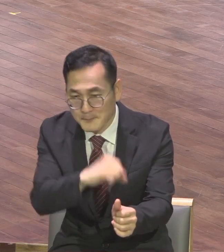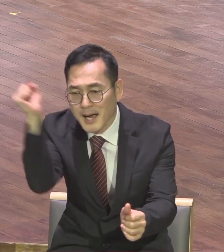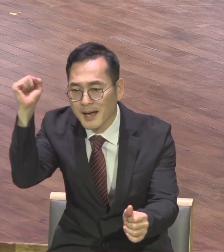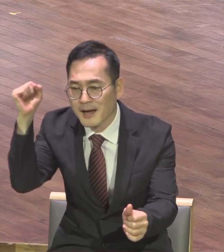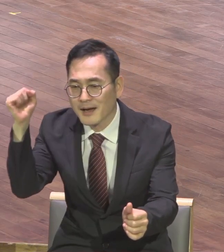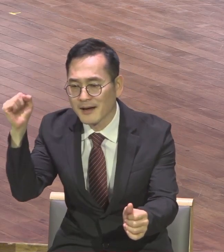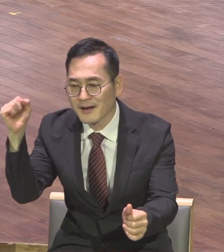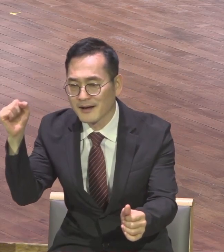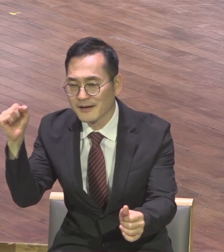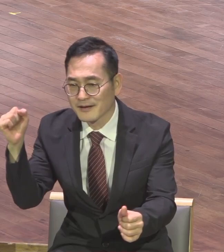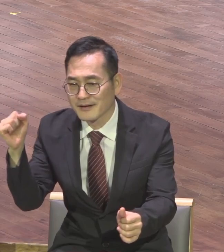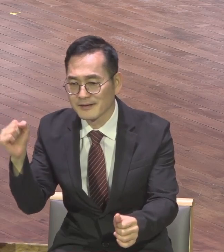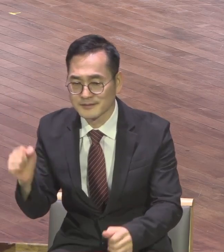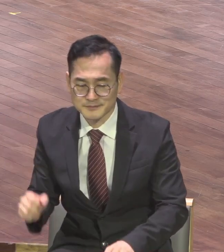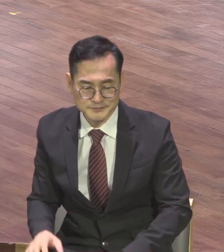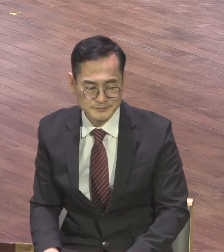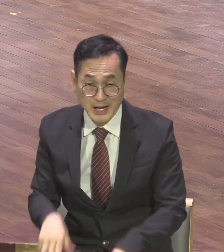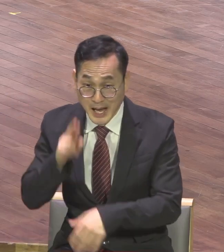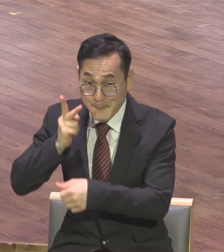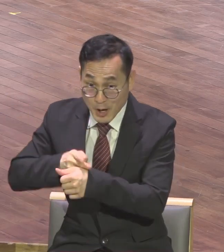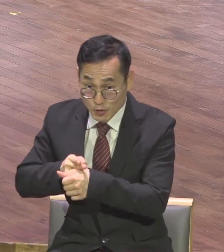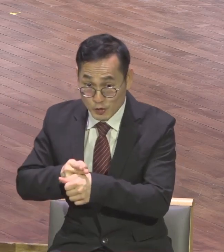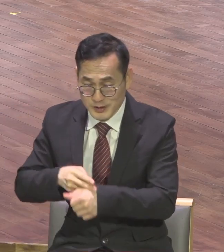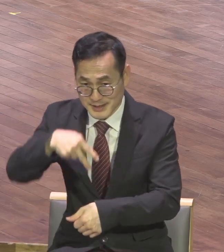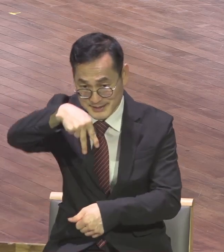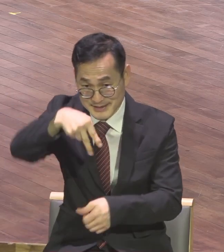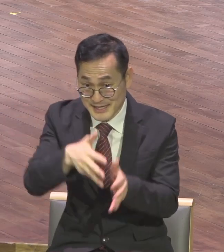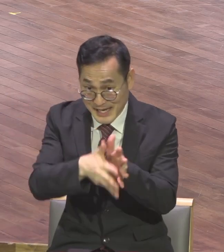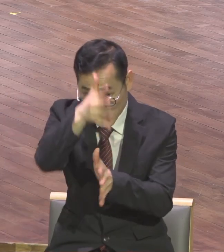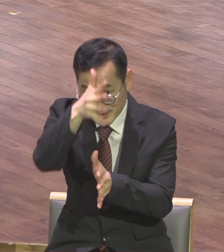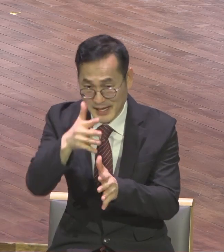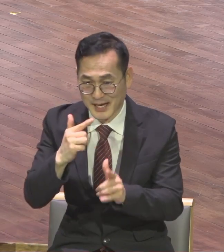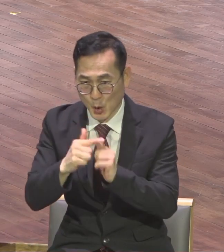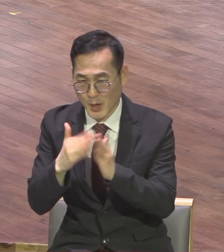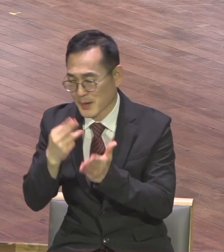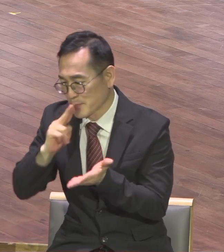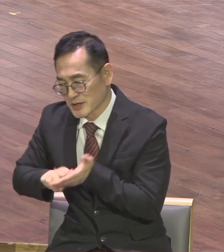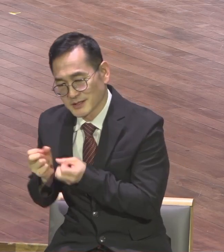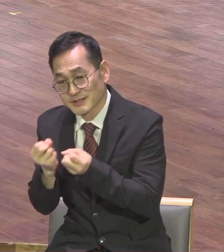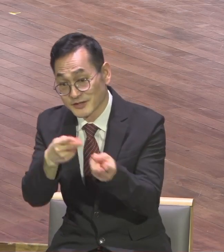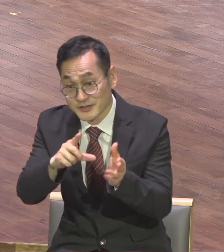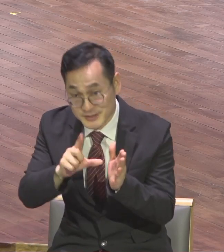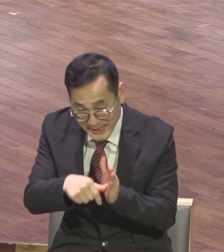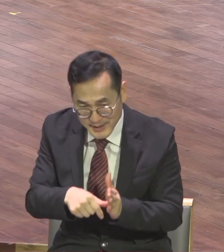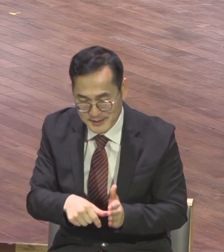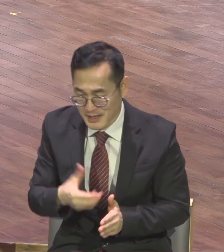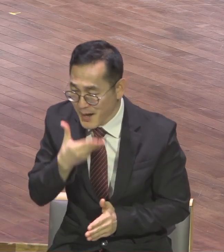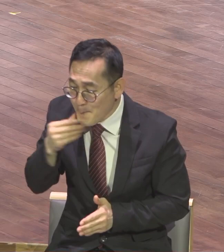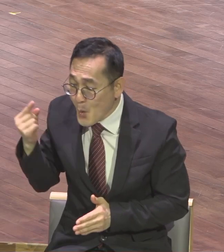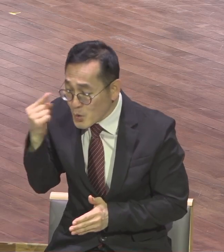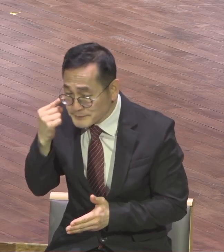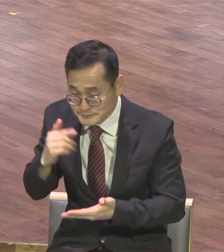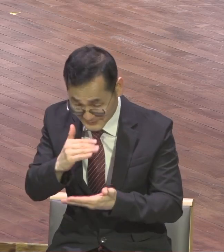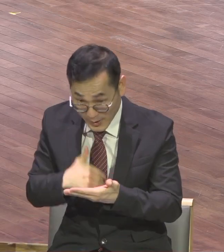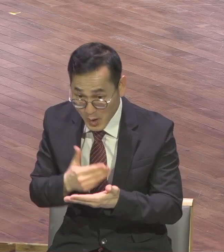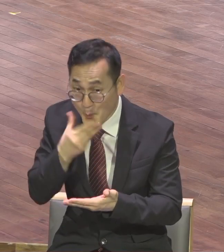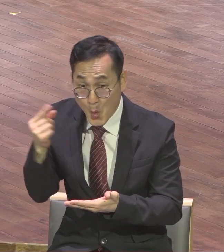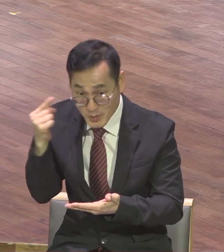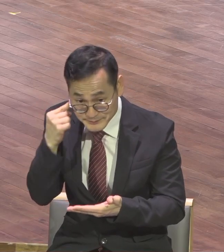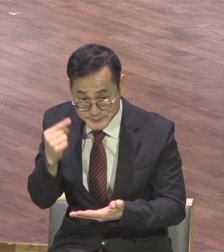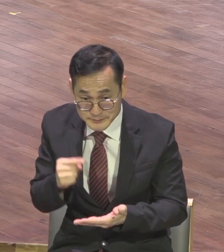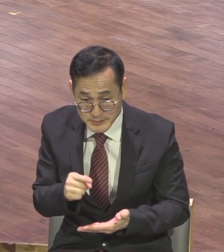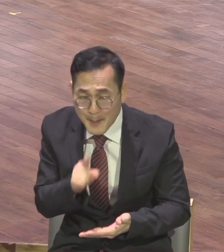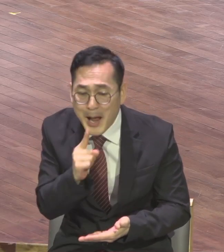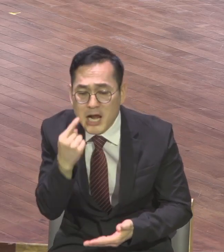데살로니가 전서 1장 5절에도 보면 바울이 데살로니가 교회 편지를 쓰면서 이렇게 고백합니다. 우리 복음이 너에게 말로만 들은